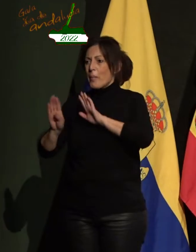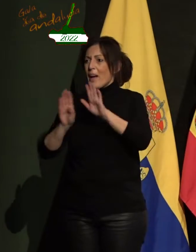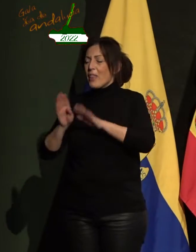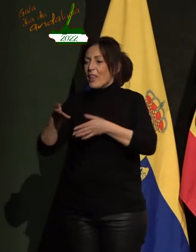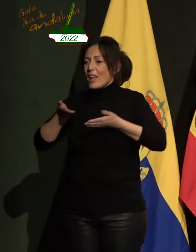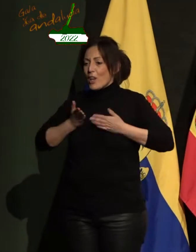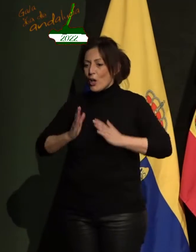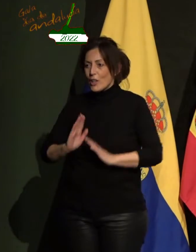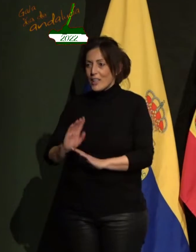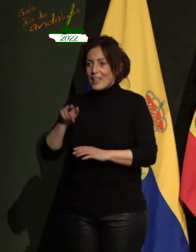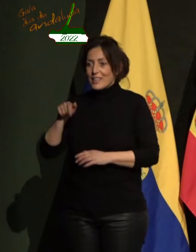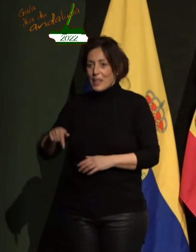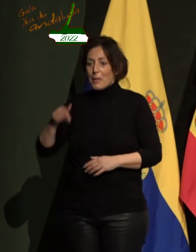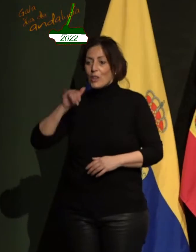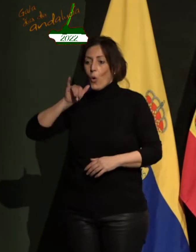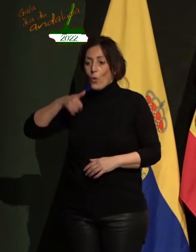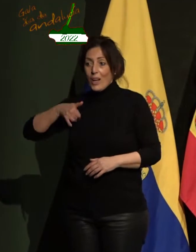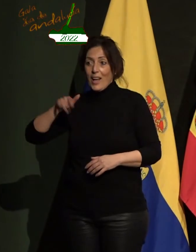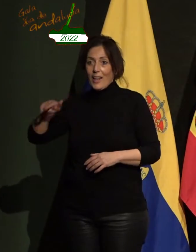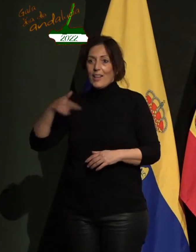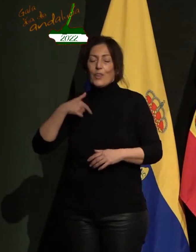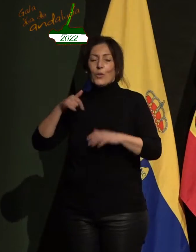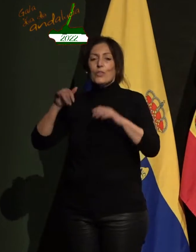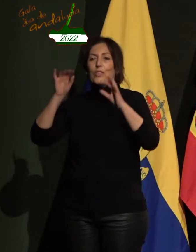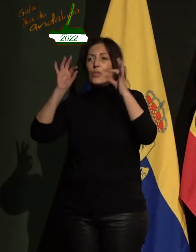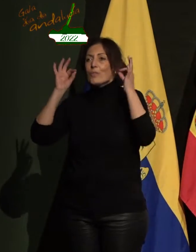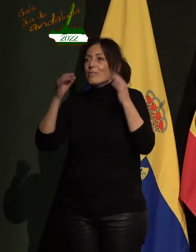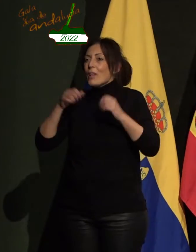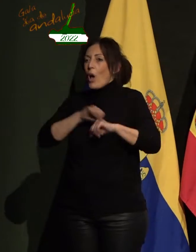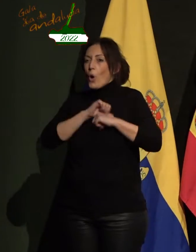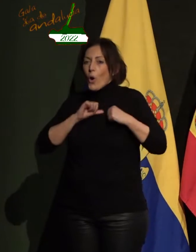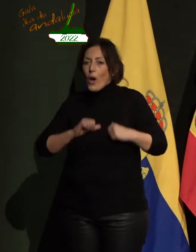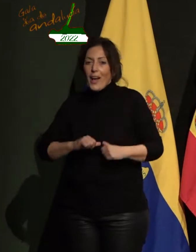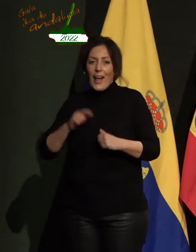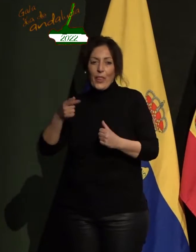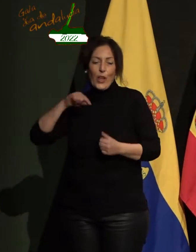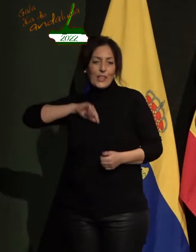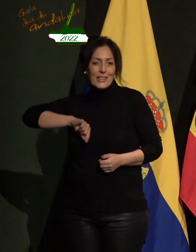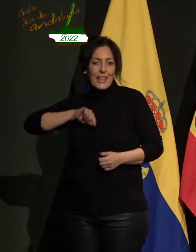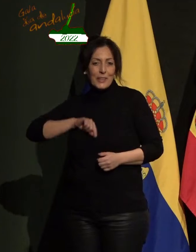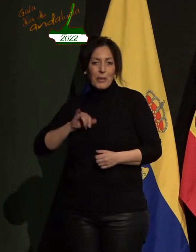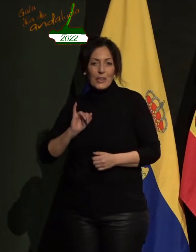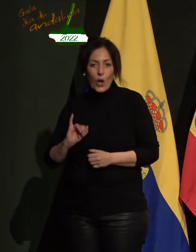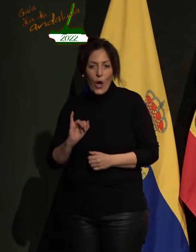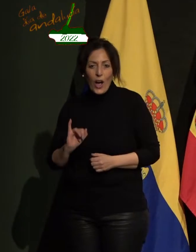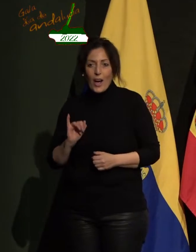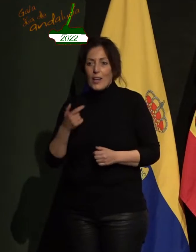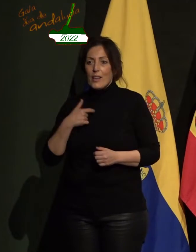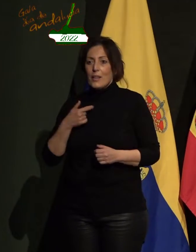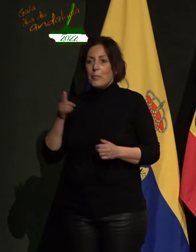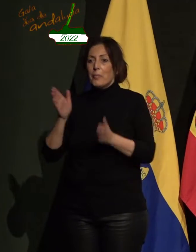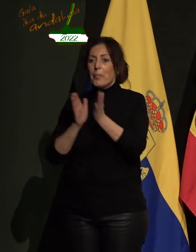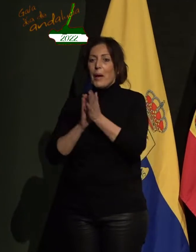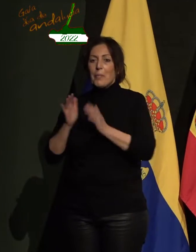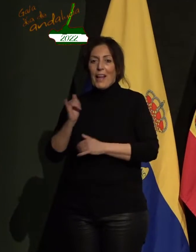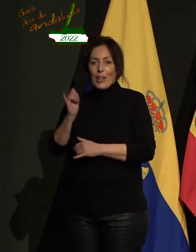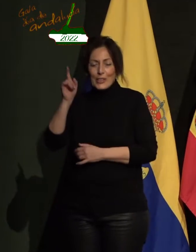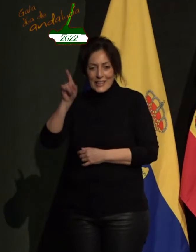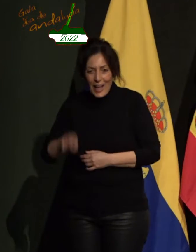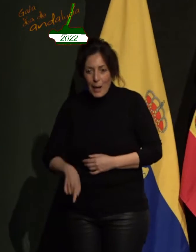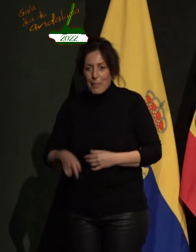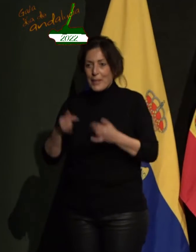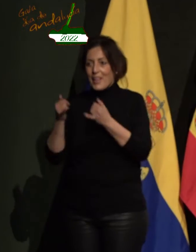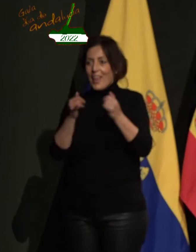Ucrania, que allí tienen ahora más que nunca su corazón y su sentir, pero que también son palmeños y palmeñas, también